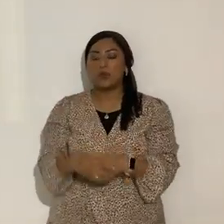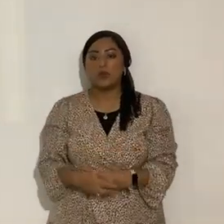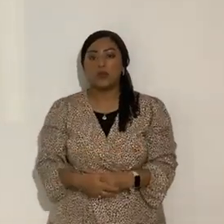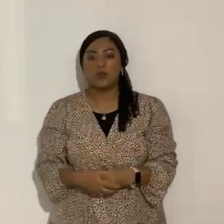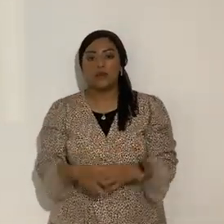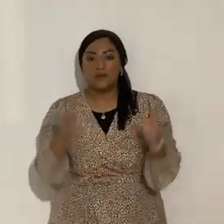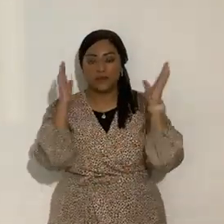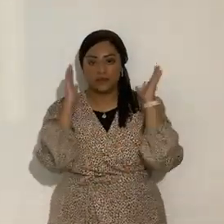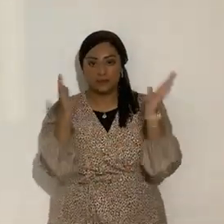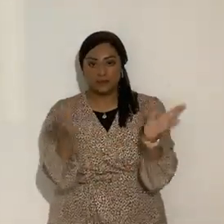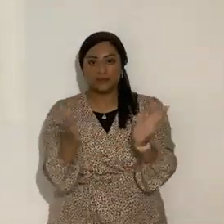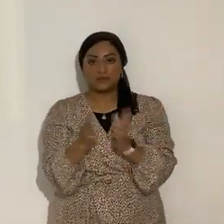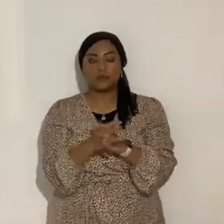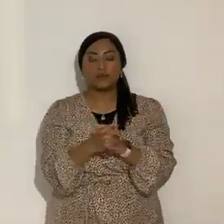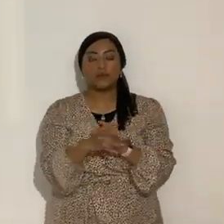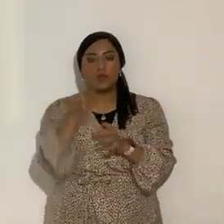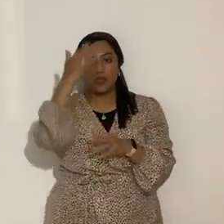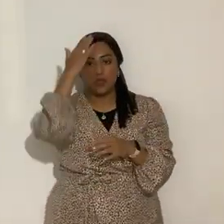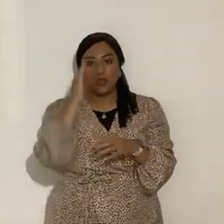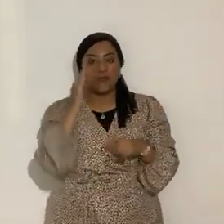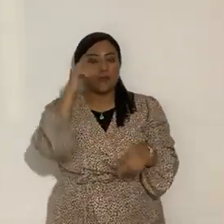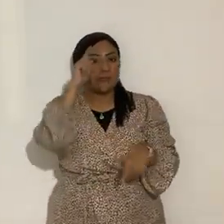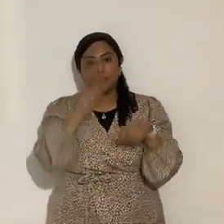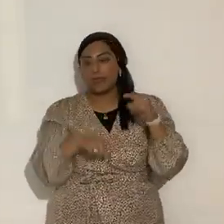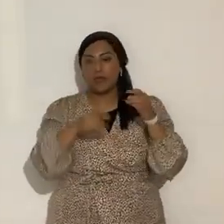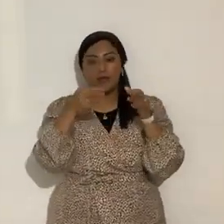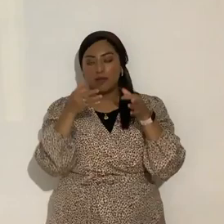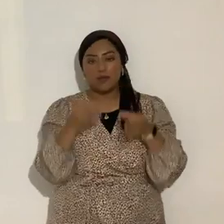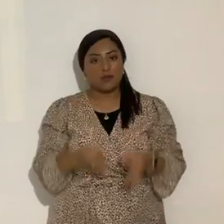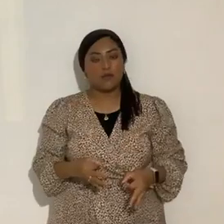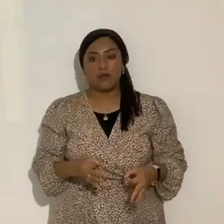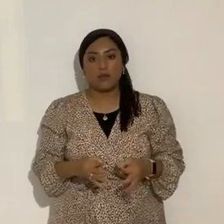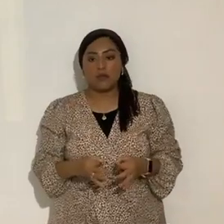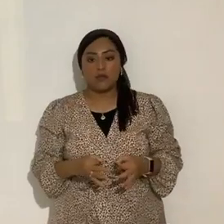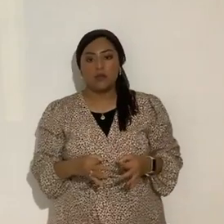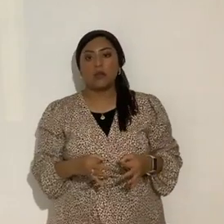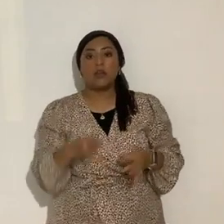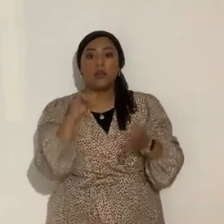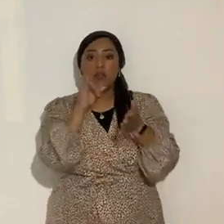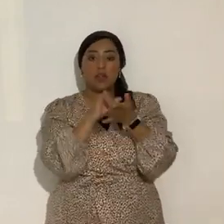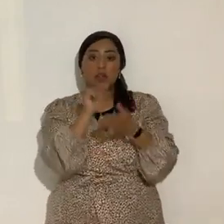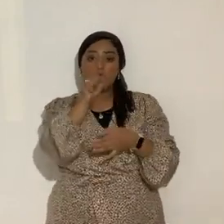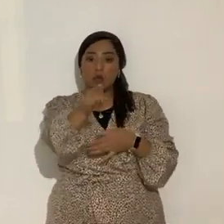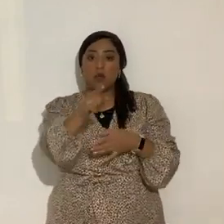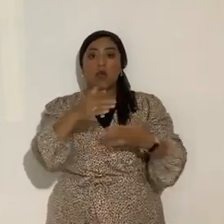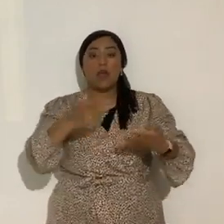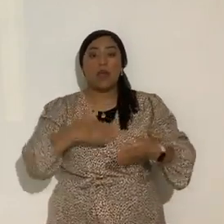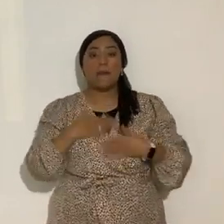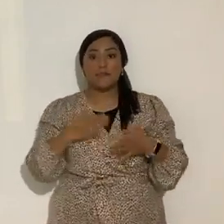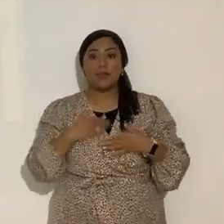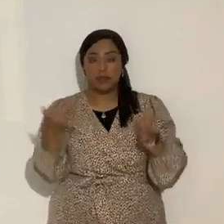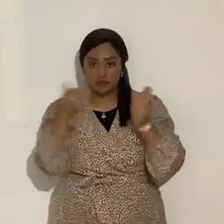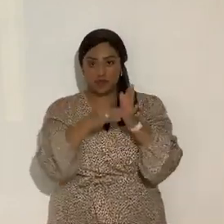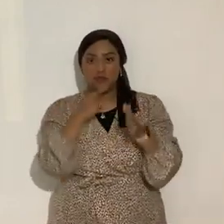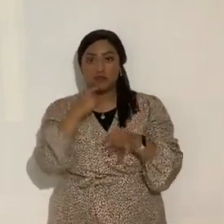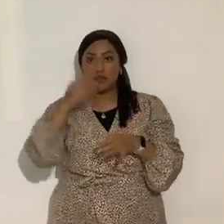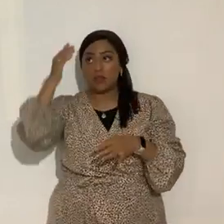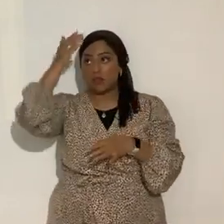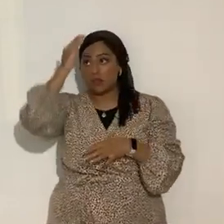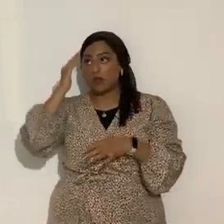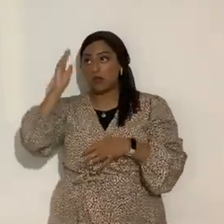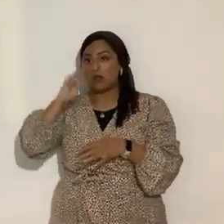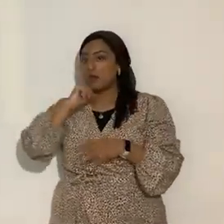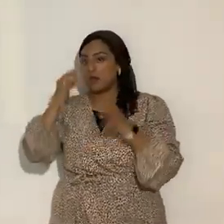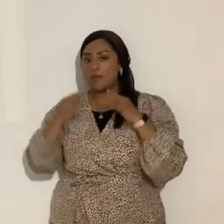Entonces, escuchen muy bien, Elohim no pudo haber dispuesto que tu felicidad, vuelvo a repetir, el Eterno no pudo